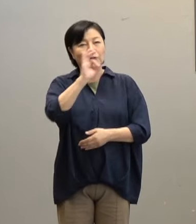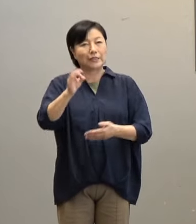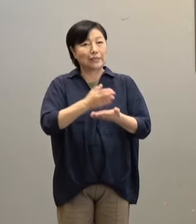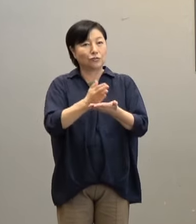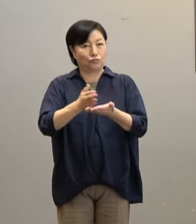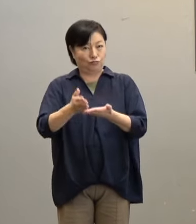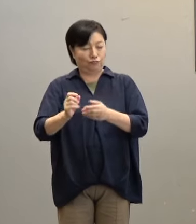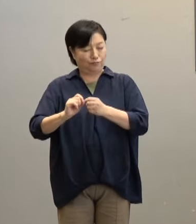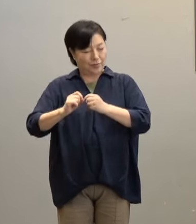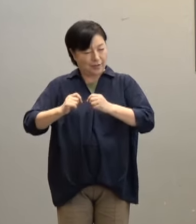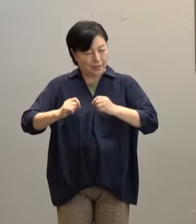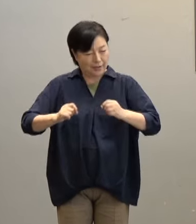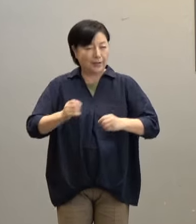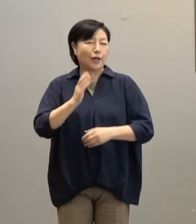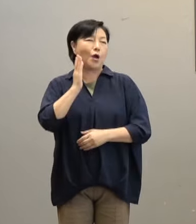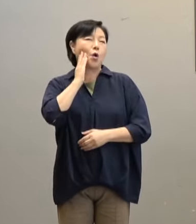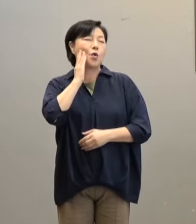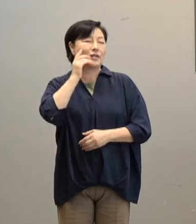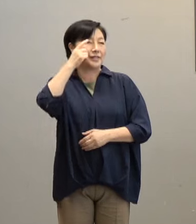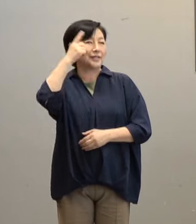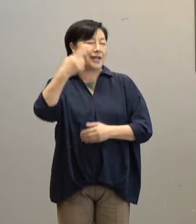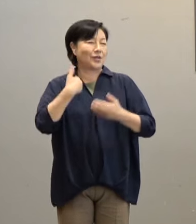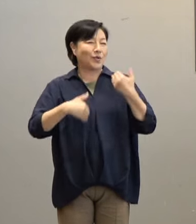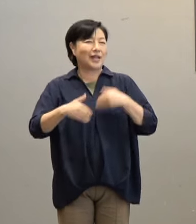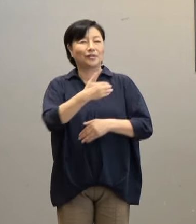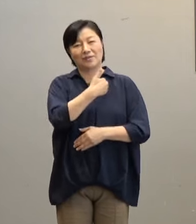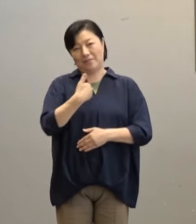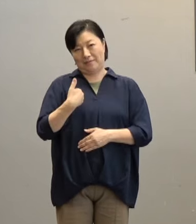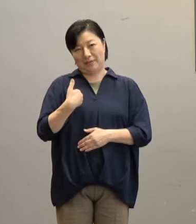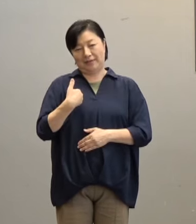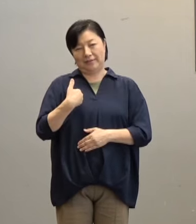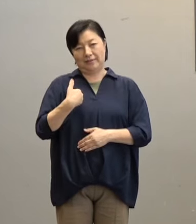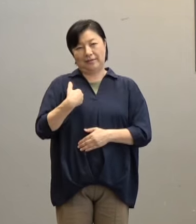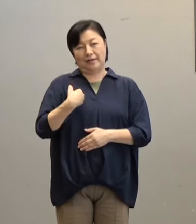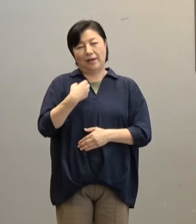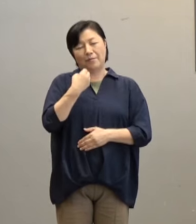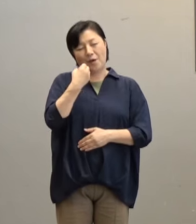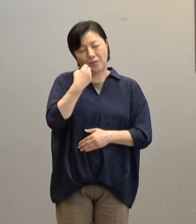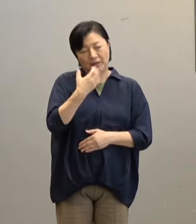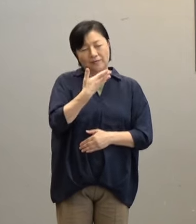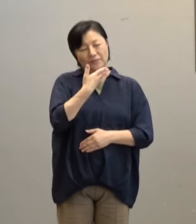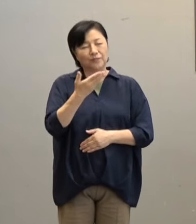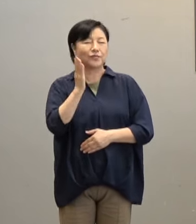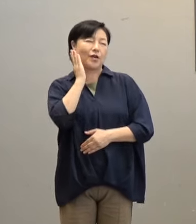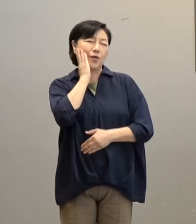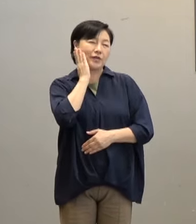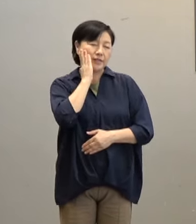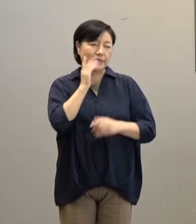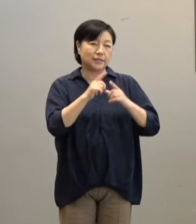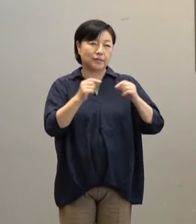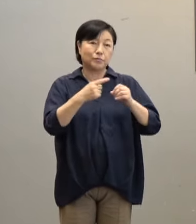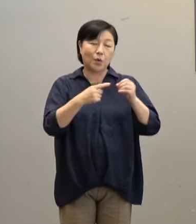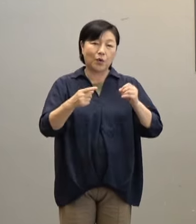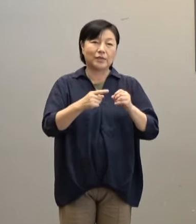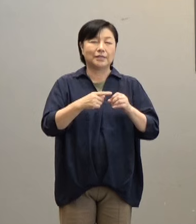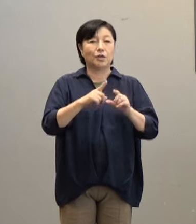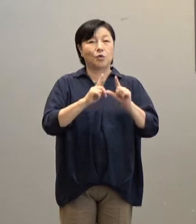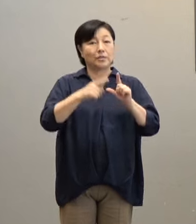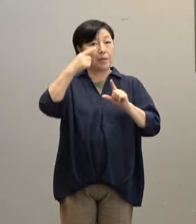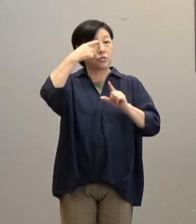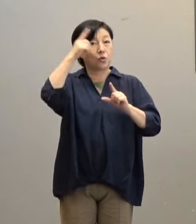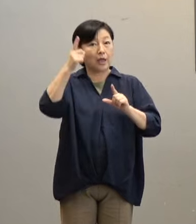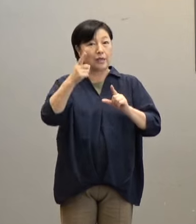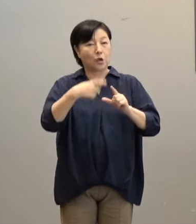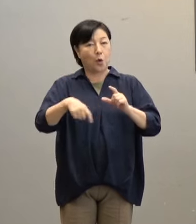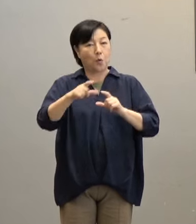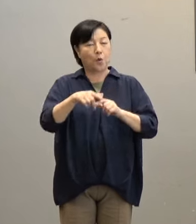長い期間おいしい梨を楽しんでいただきます。みずみずしくておいしい日本一の千葉の梨の素晴らしさを皆様にもっと知ってい